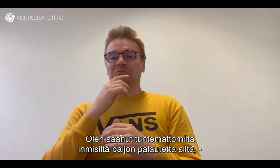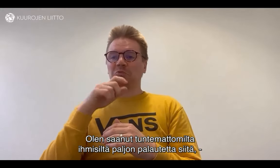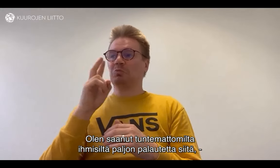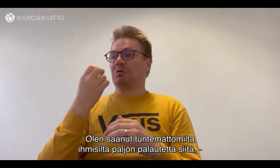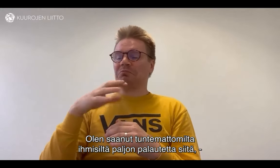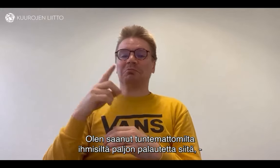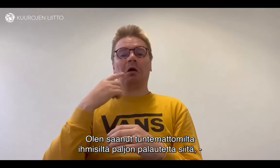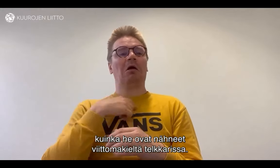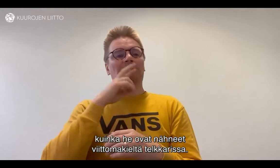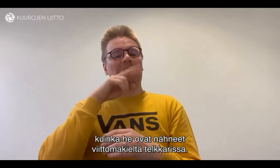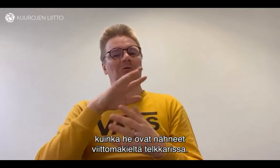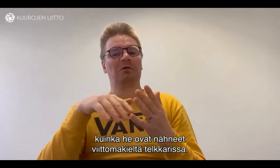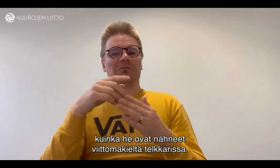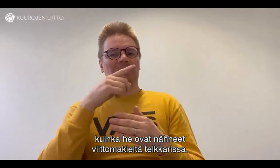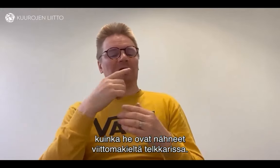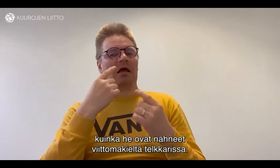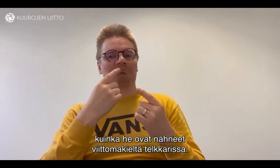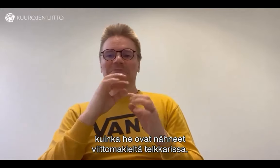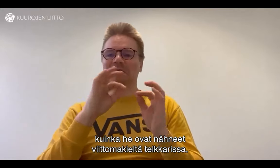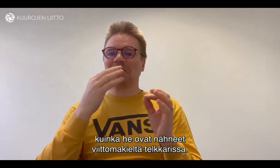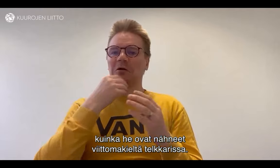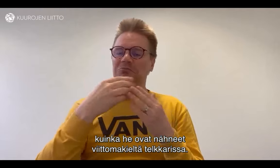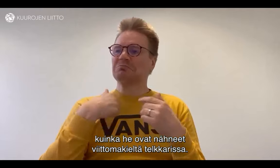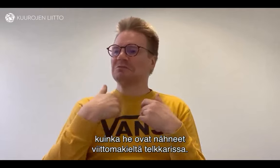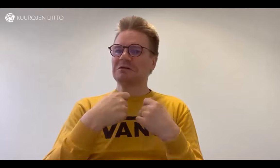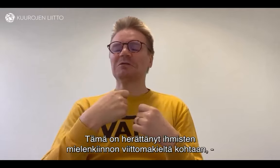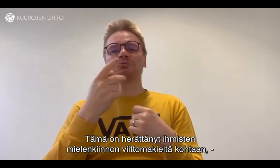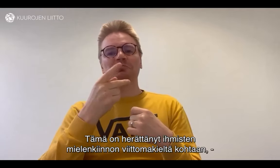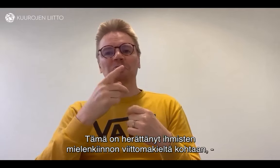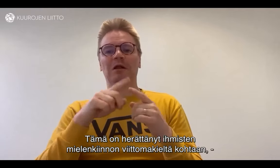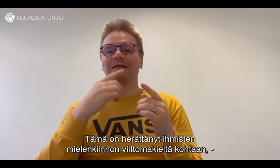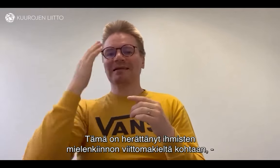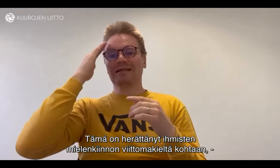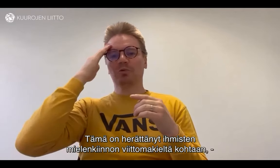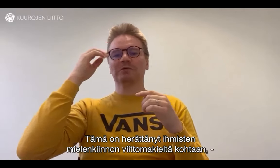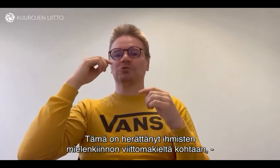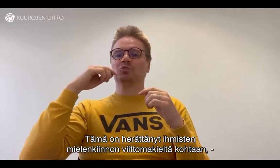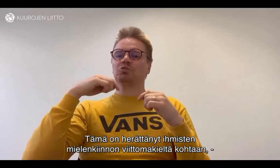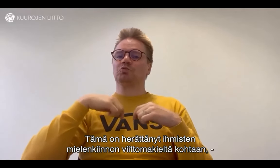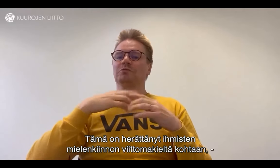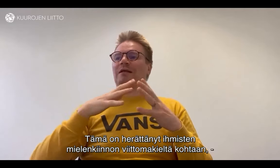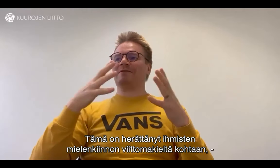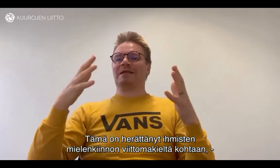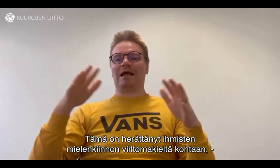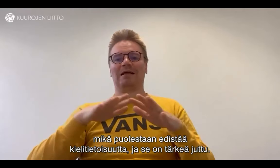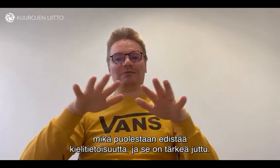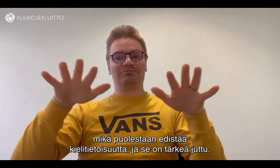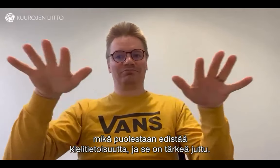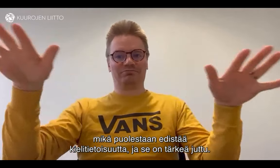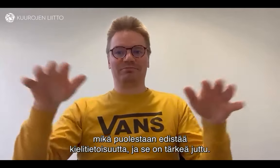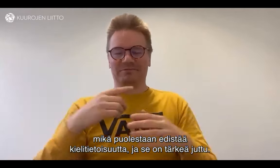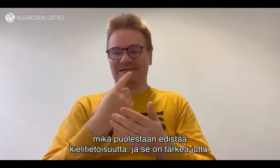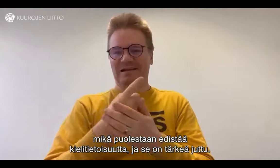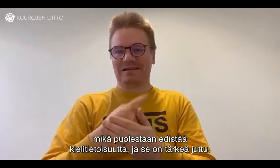kieliympäristöään. Olen saanut tuntemattomilta ihmisiltä paljon palautetta siitä, kuinka he ovat nähneet viittomakieltä telkkarissa. Tämä on